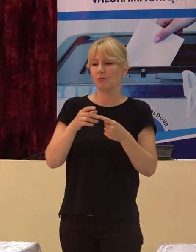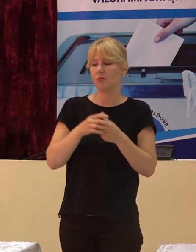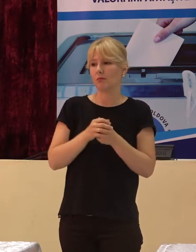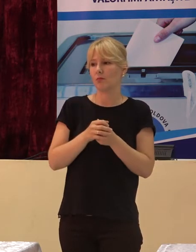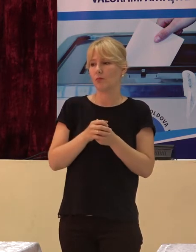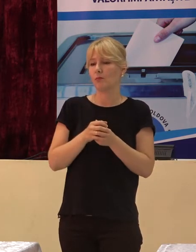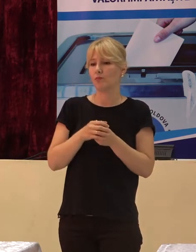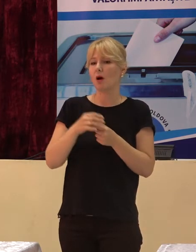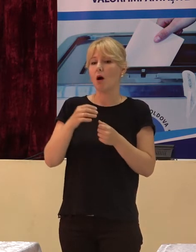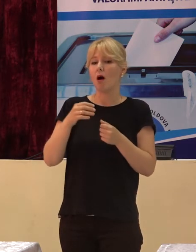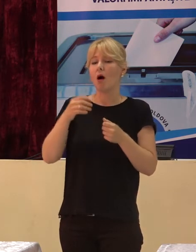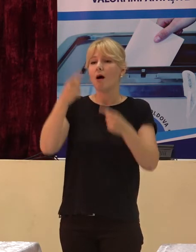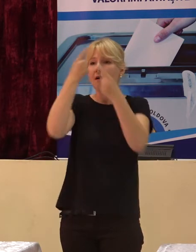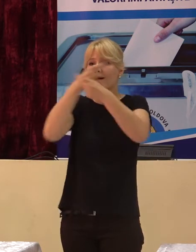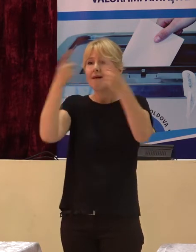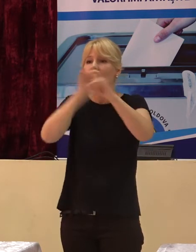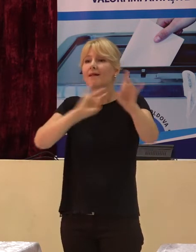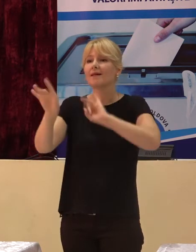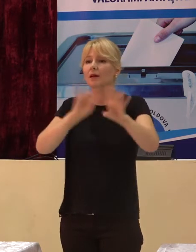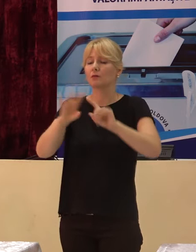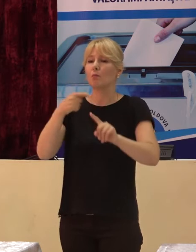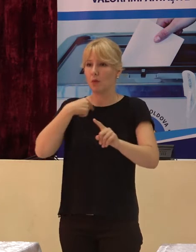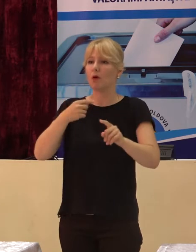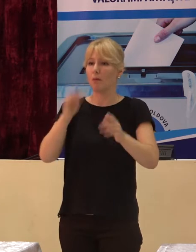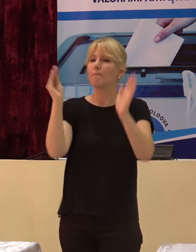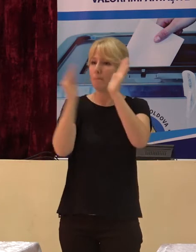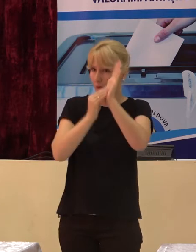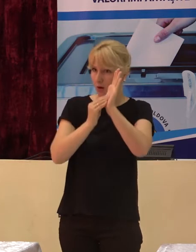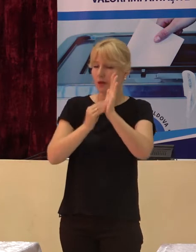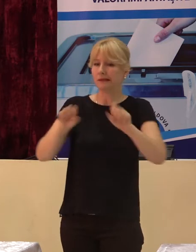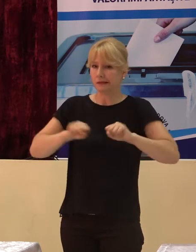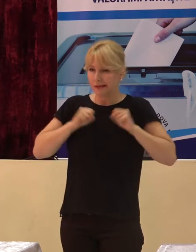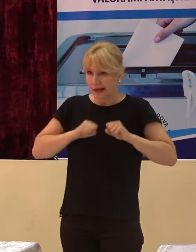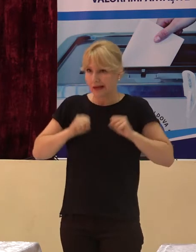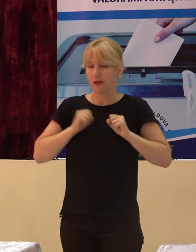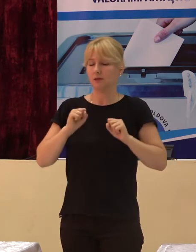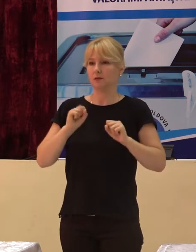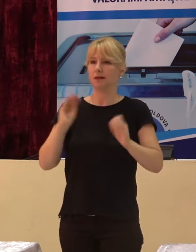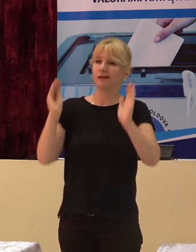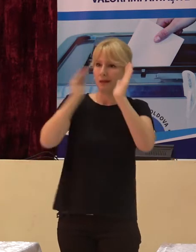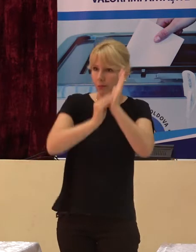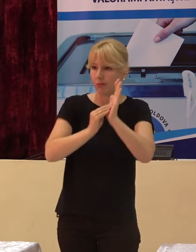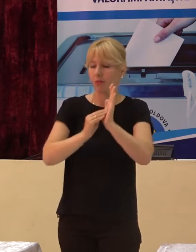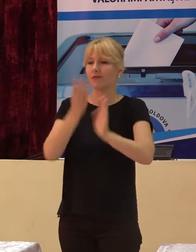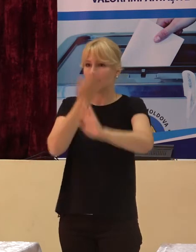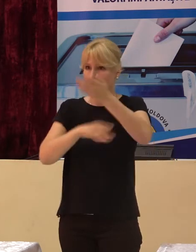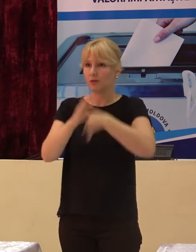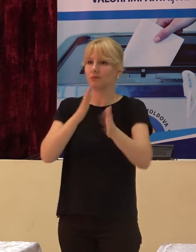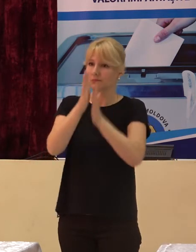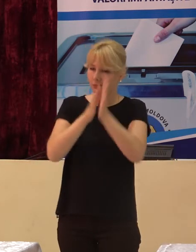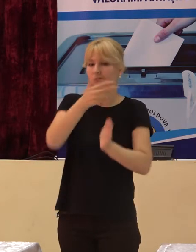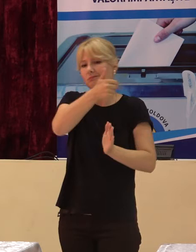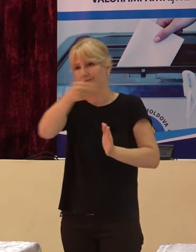În spoturile electorale am indicat și ne străduim de fiecare dată să indicăm inclusiv și